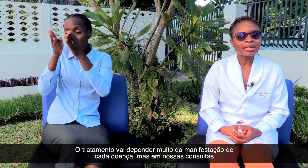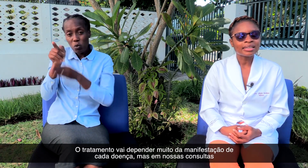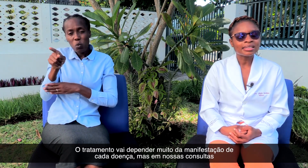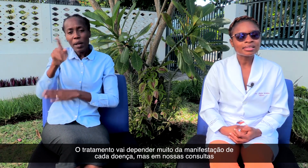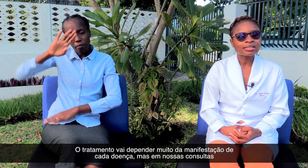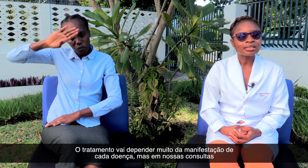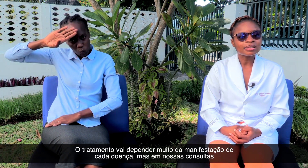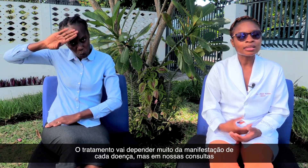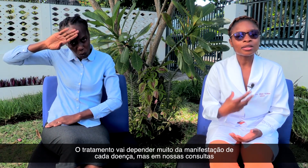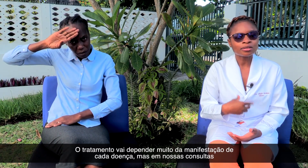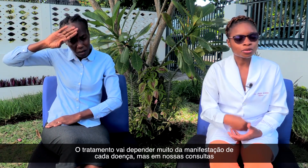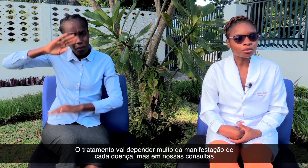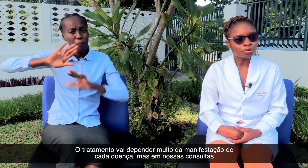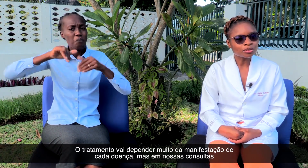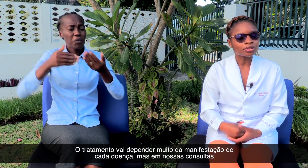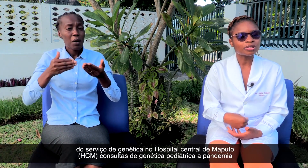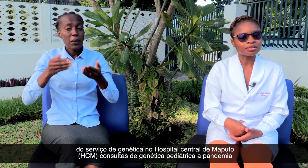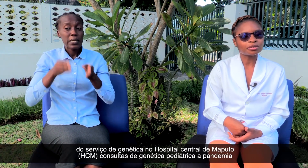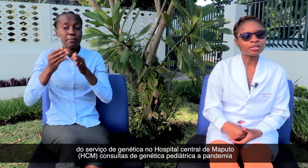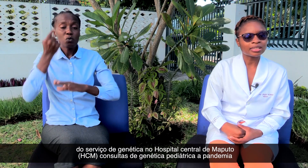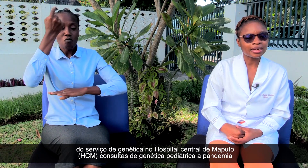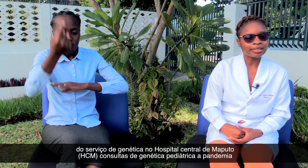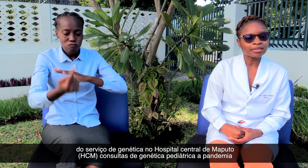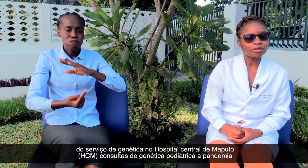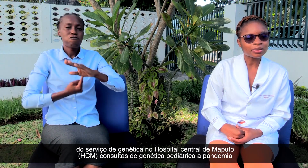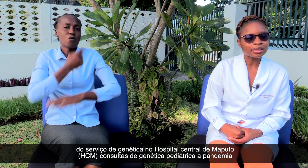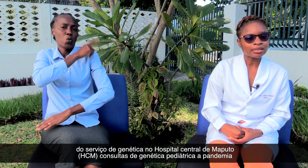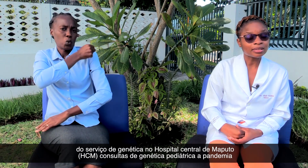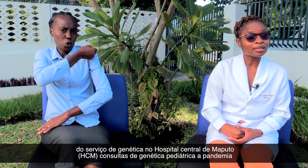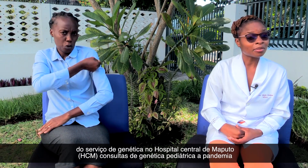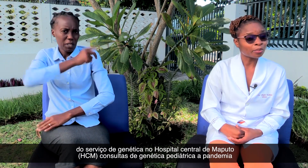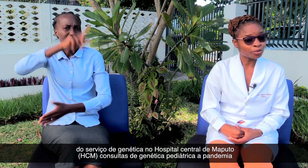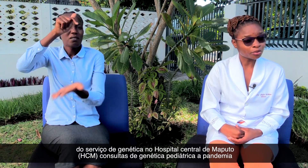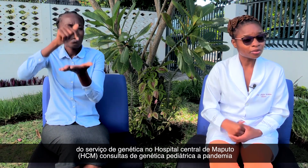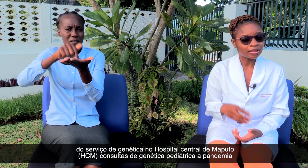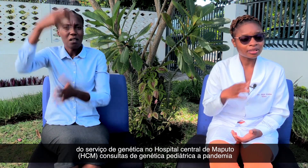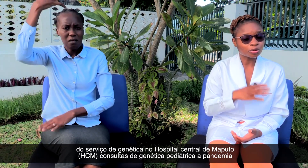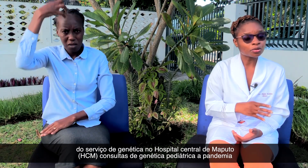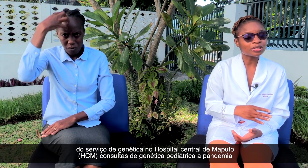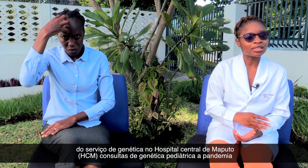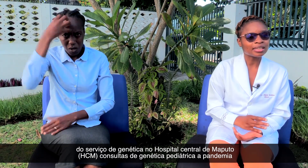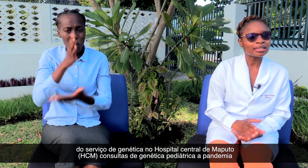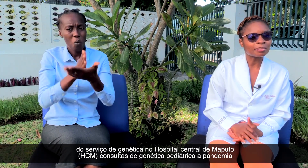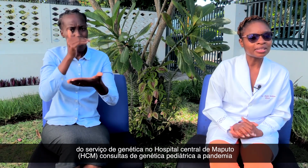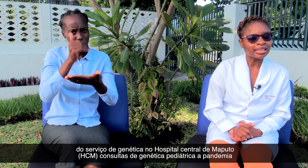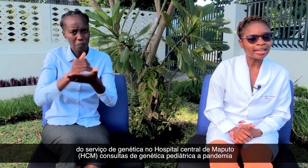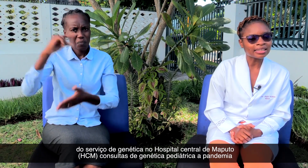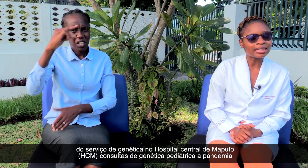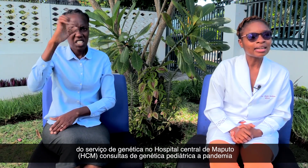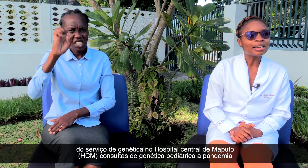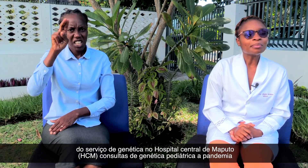Mas, em nossas consultas de serviço de genética do Hospital Central de Maputo, nas consultas de genética